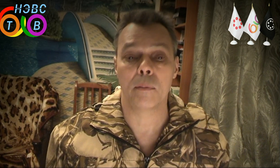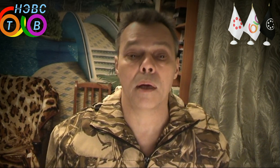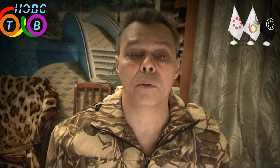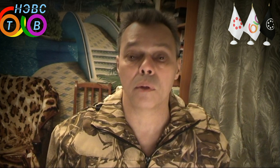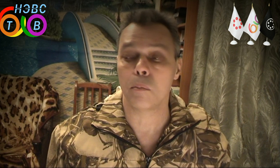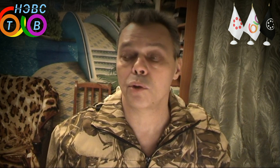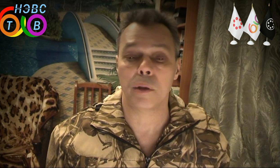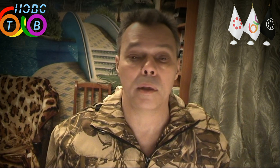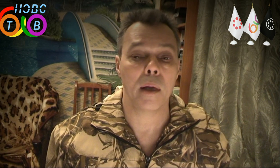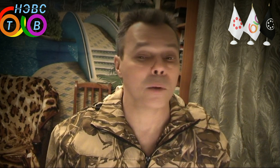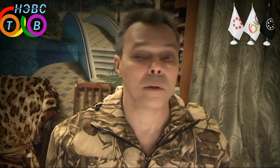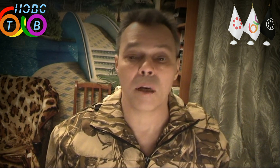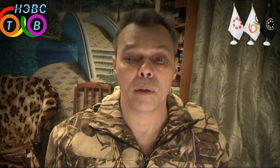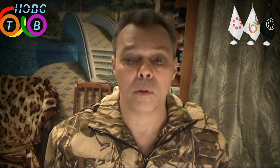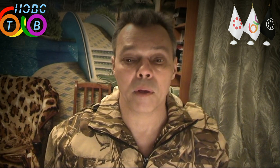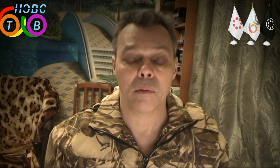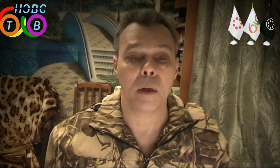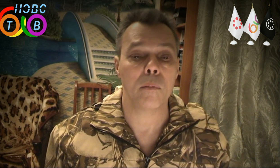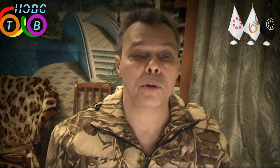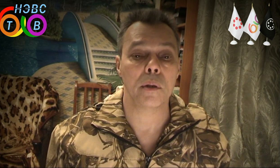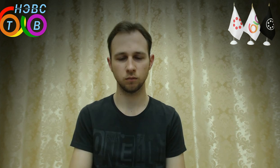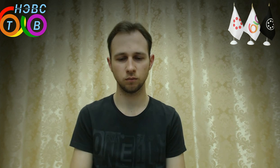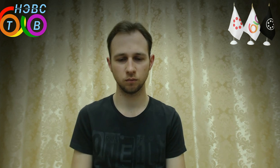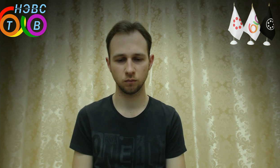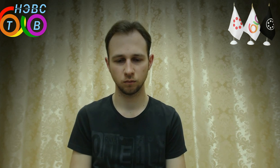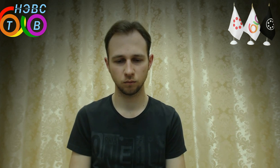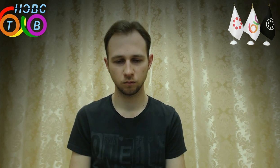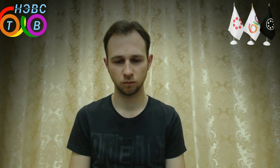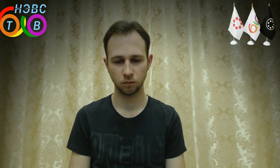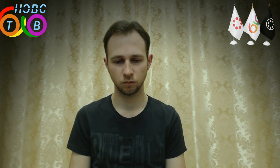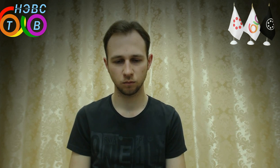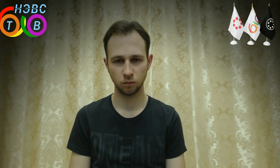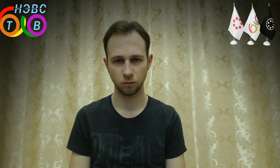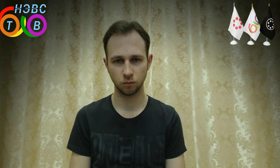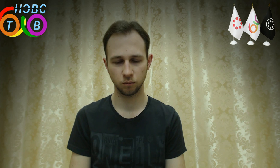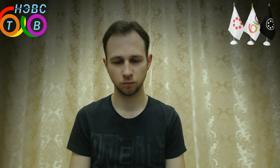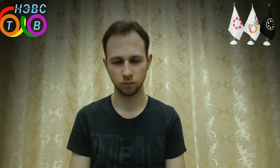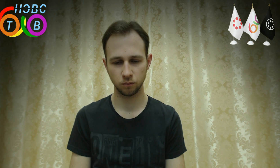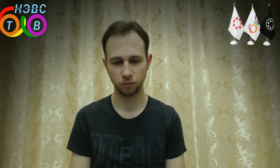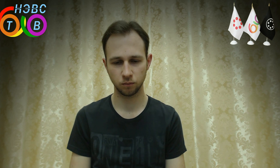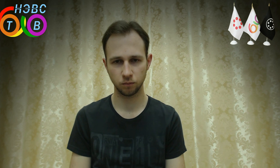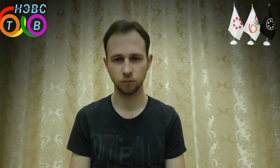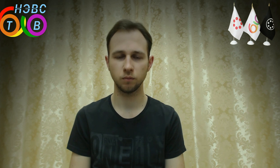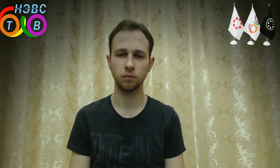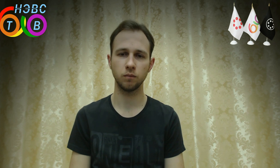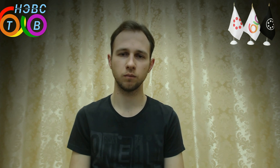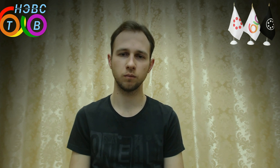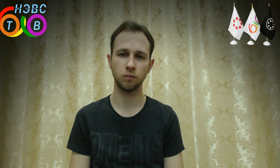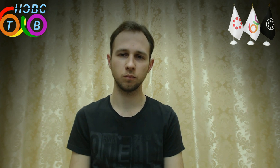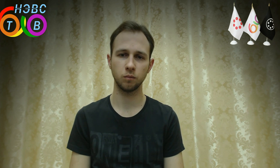да, другим мужчиной, который не был ее первым мужчиной. Вот. И чтобы она была согласна на этот обряд, вот.